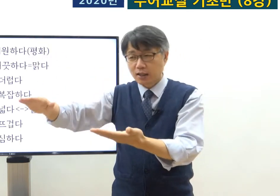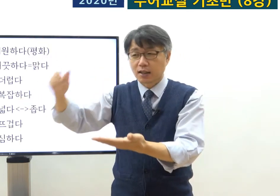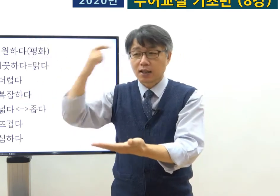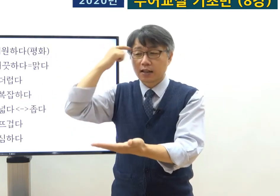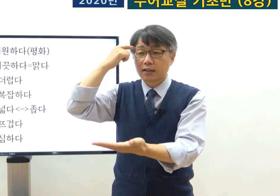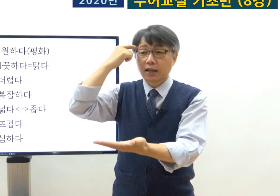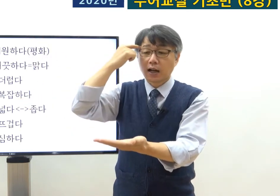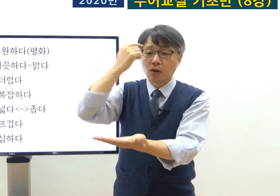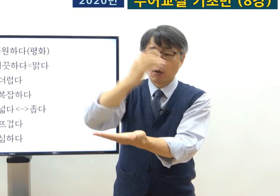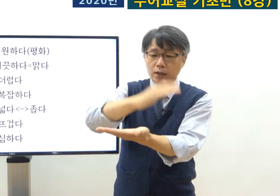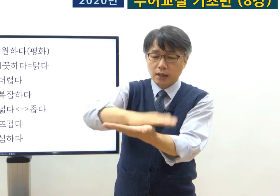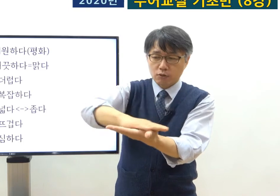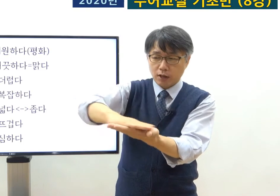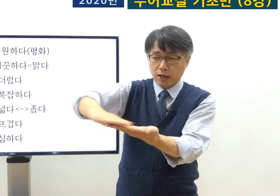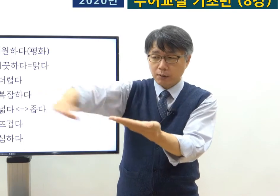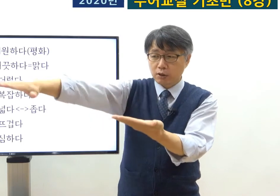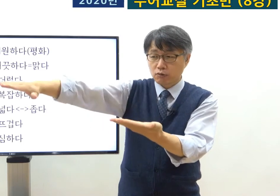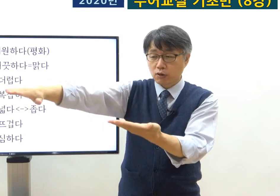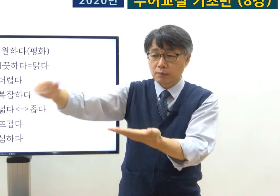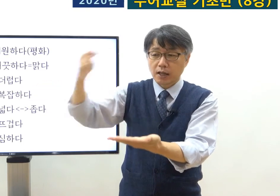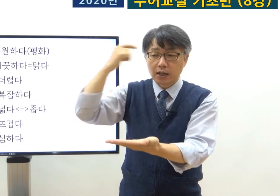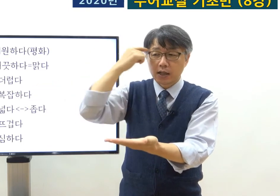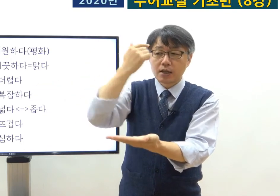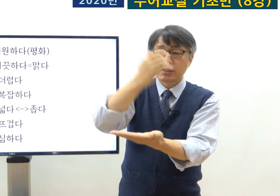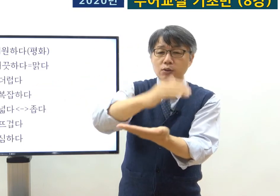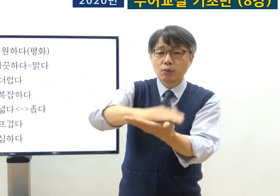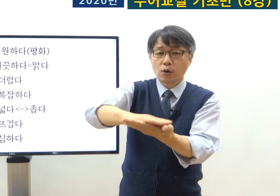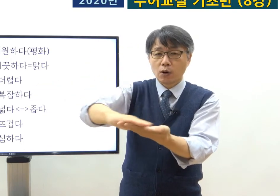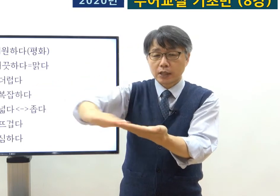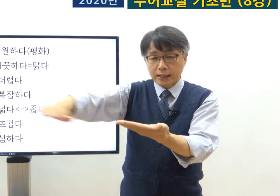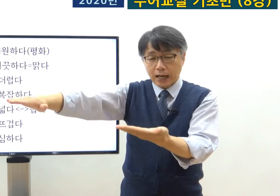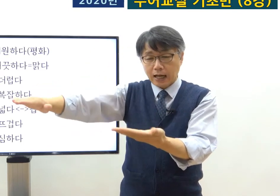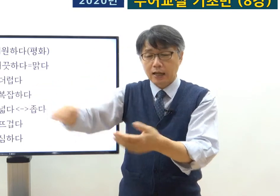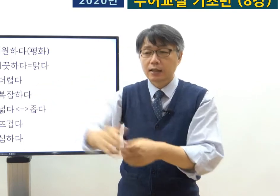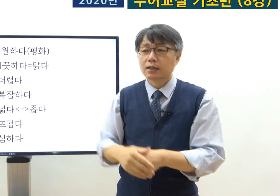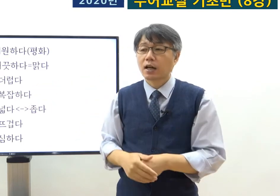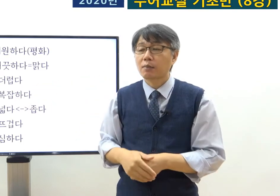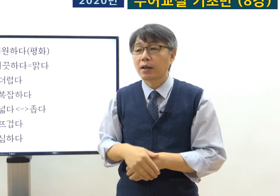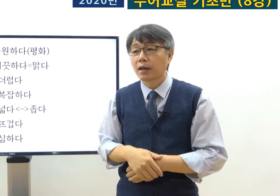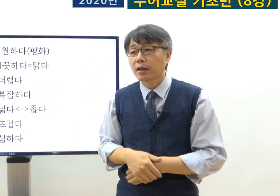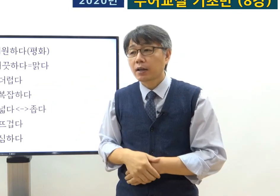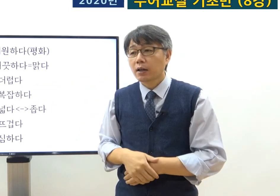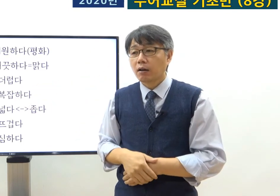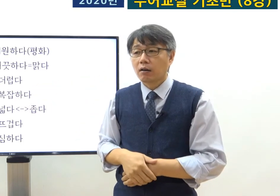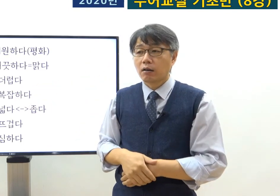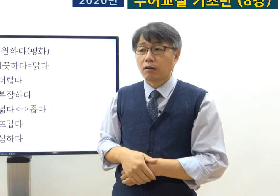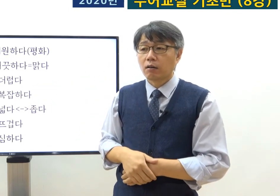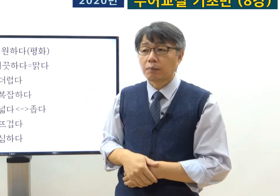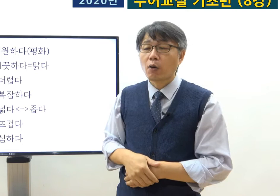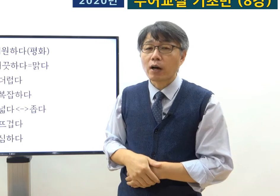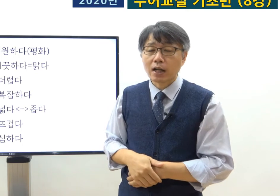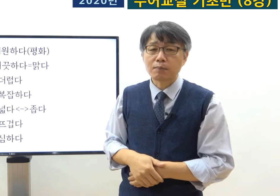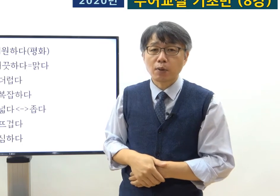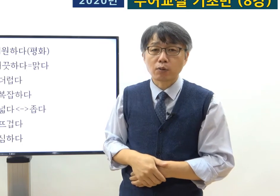이렇게 생각하고 이렇게 쫙 펼쳐주는 겁니다. 시원하다. 그 다음에, 평화라는